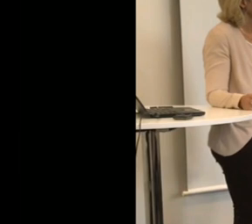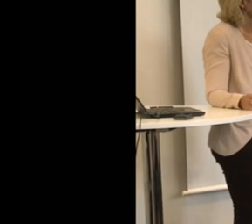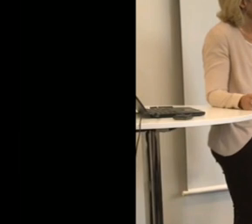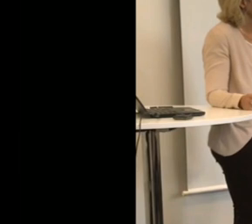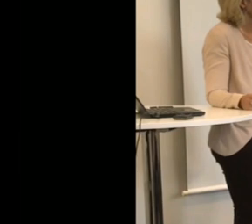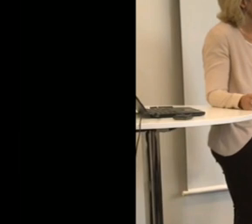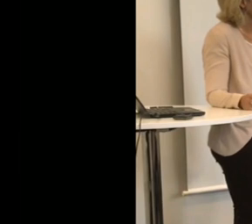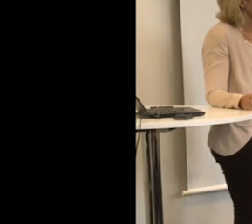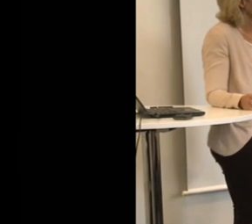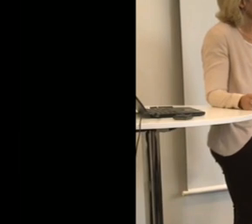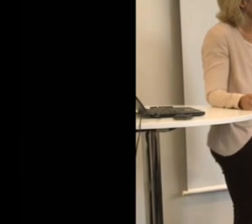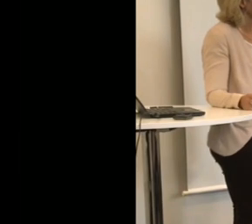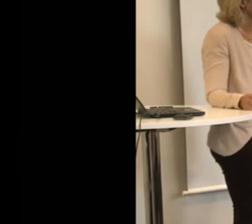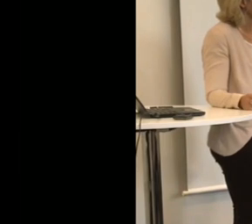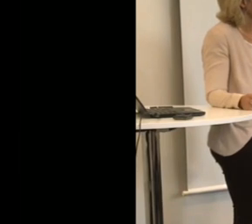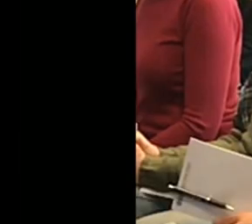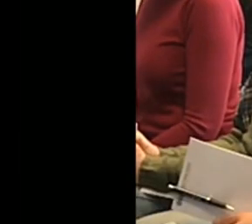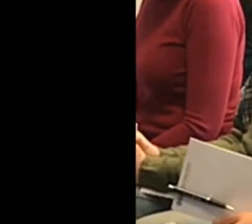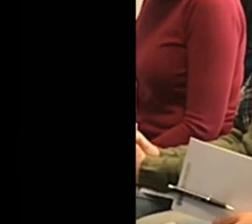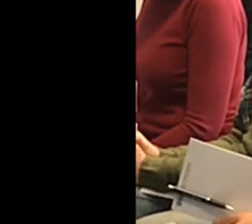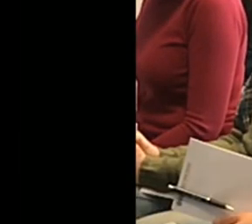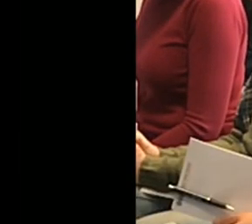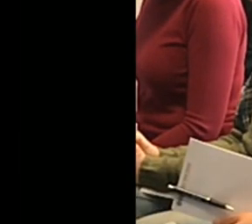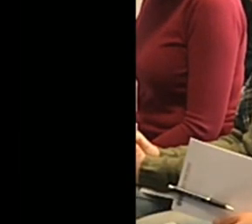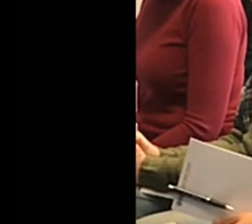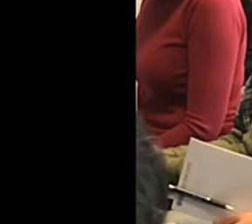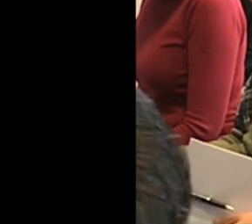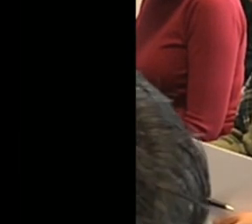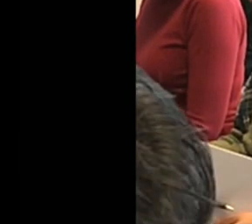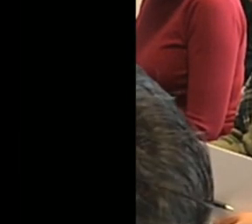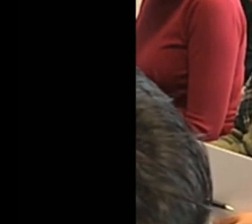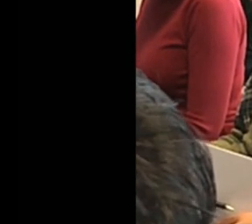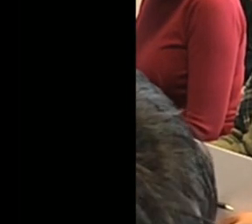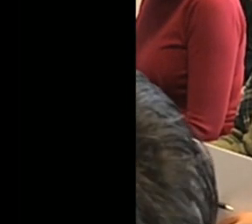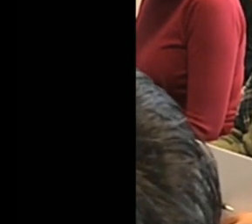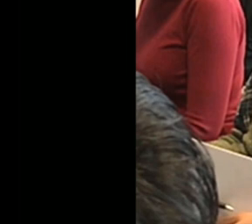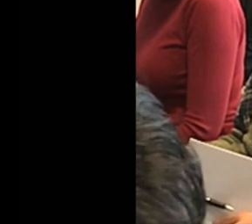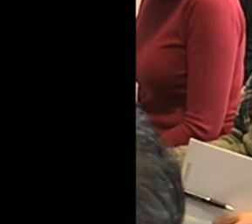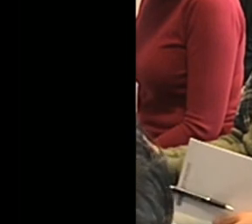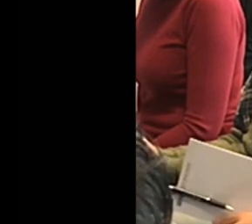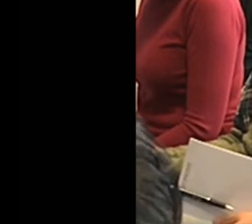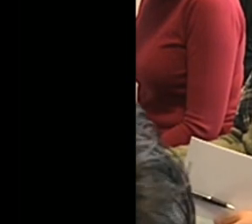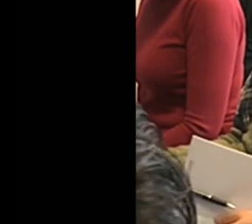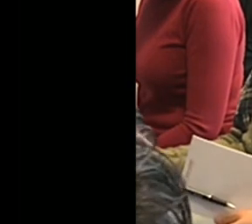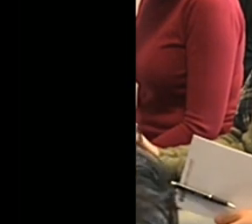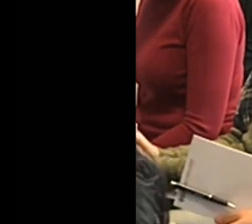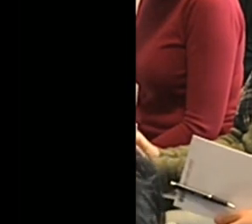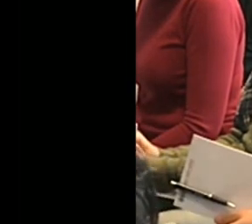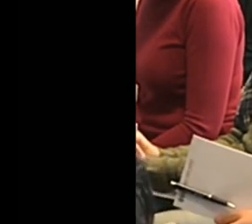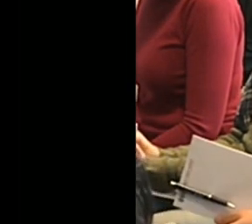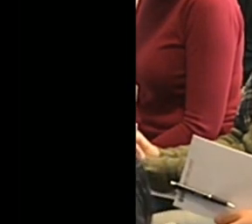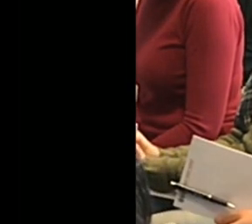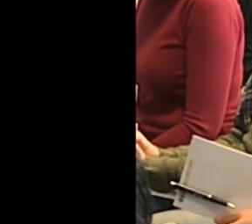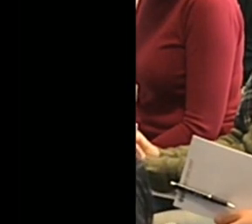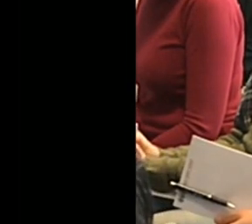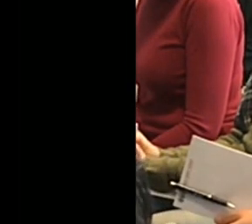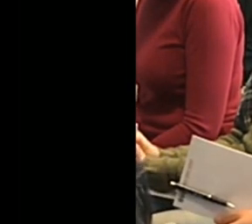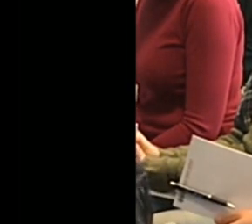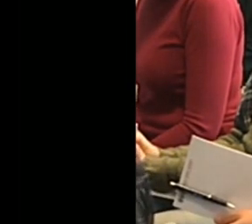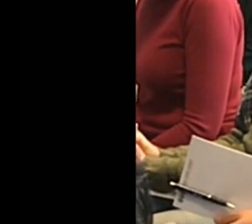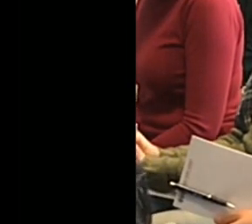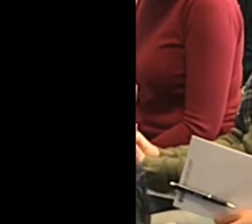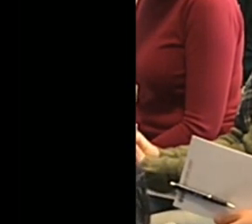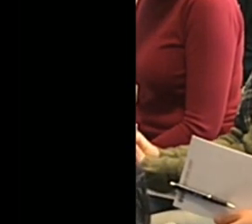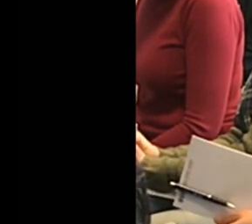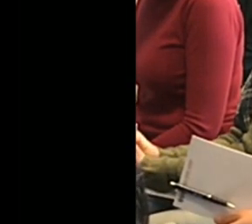Alsa Skulpelova är psykolog från Ryssland och bor sedan i somras i Lund tillsammans med sin familj. Hennes man arbetar på Schneider